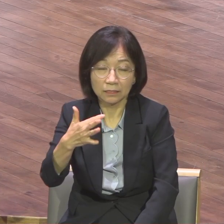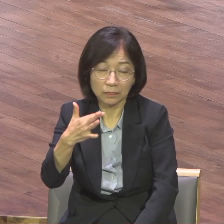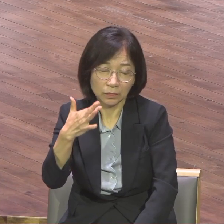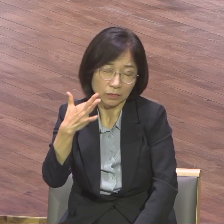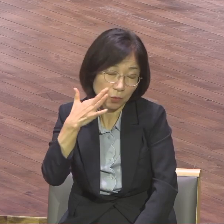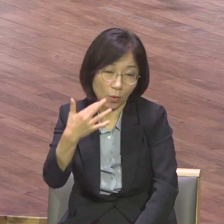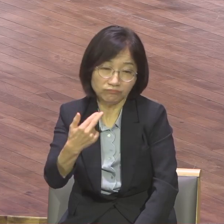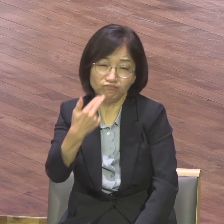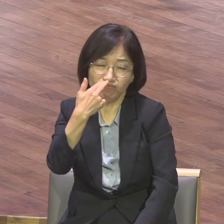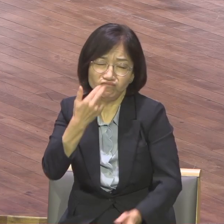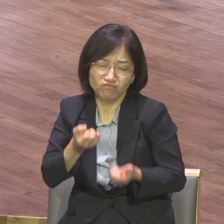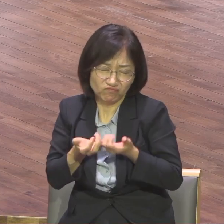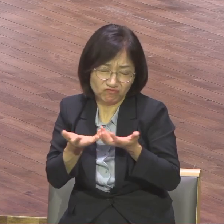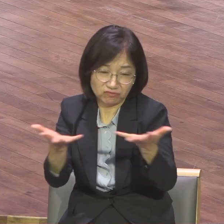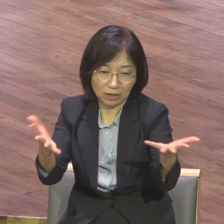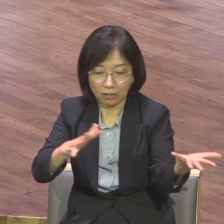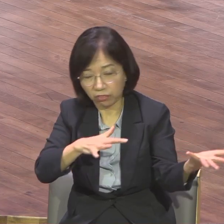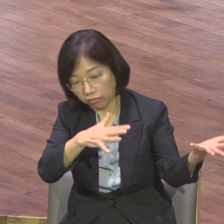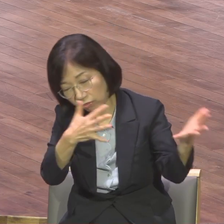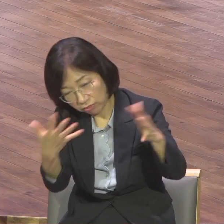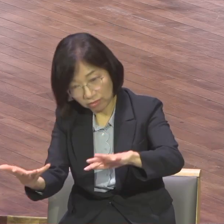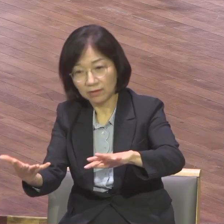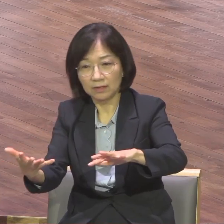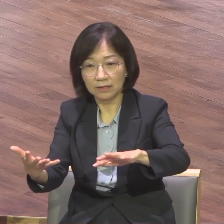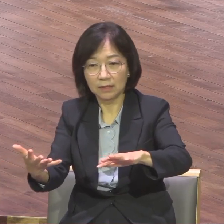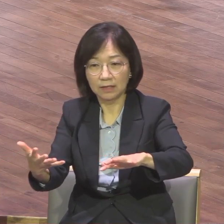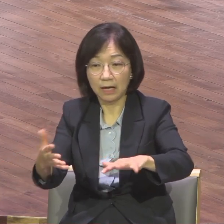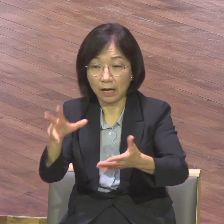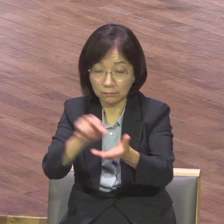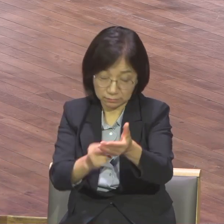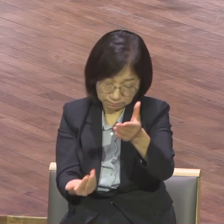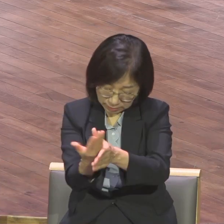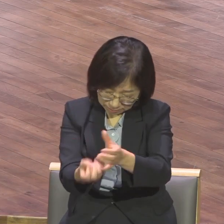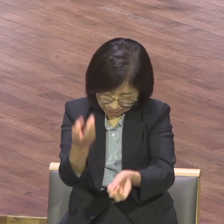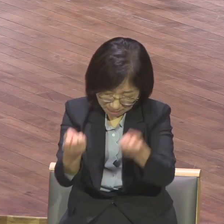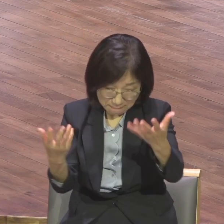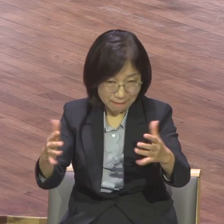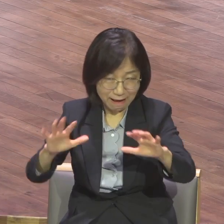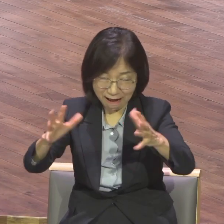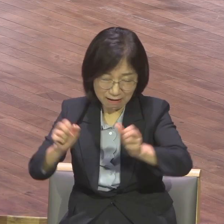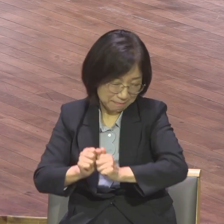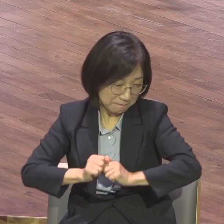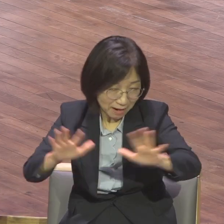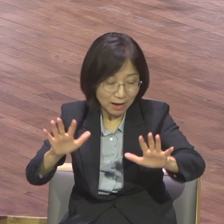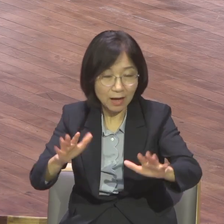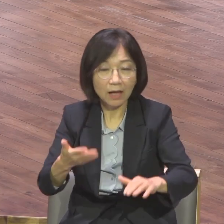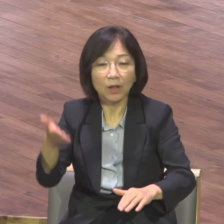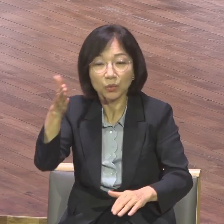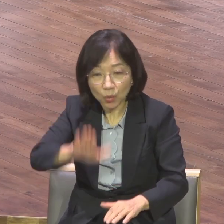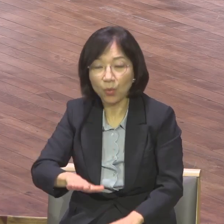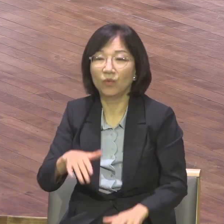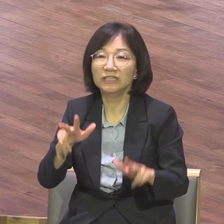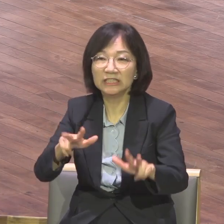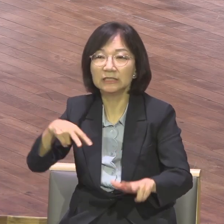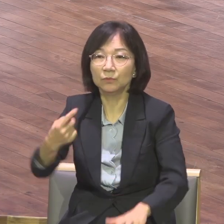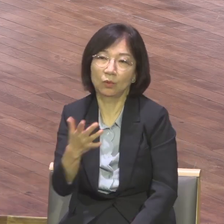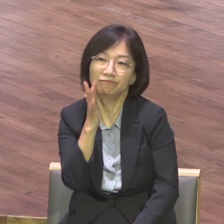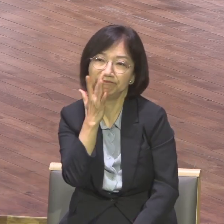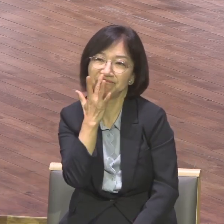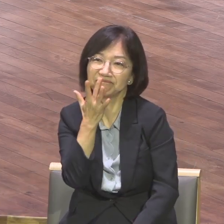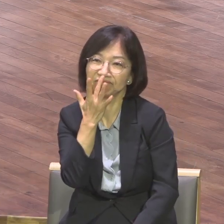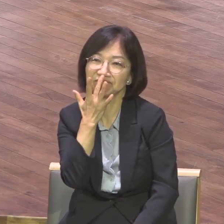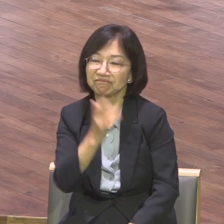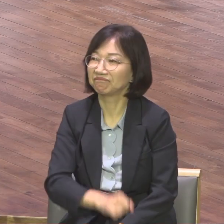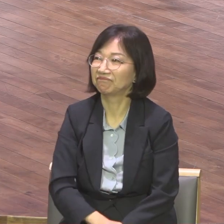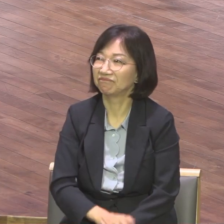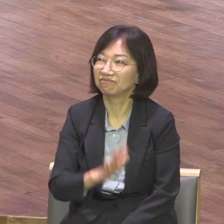삶을 살았지만 여전히 지금도 깨닫지를 못하는 것입니다. 참 여러분 복음 깨닫는 게